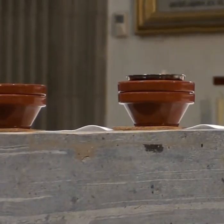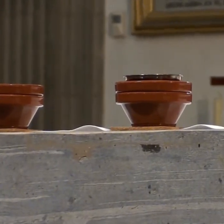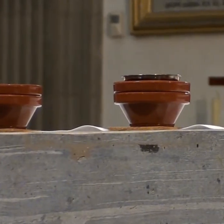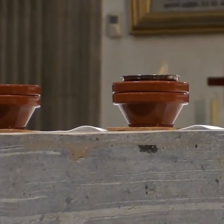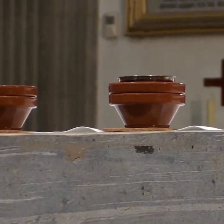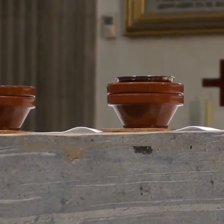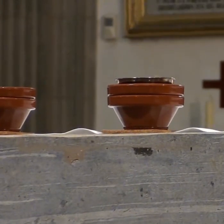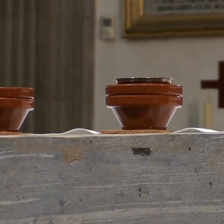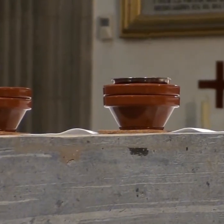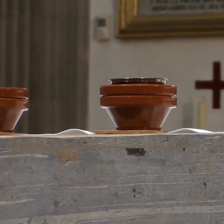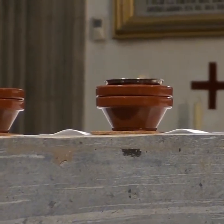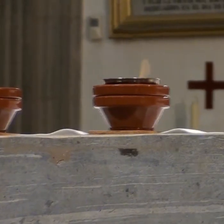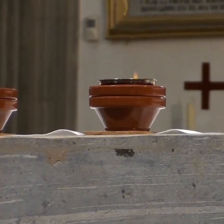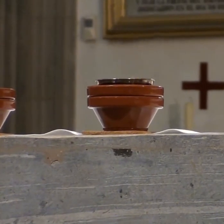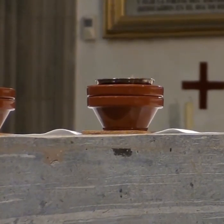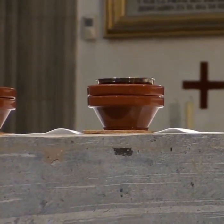aleluya